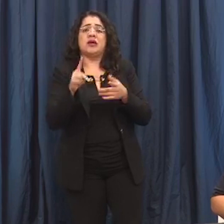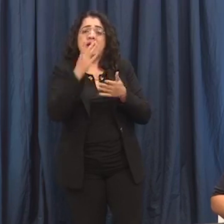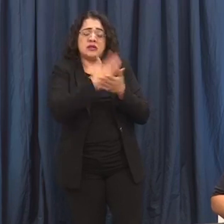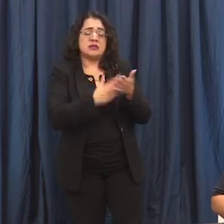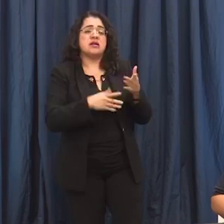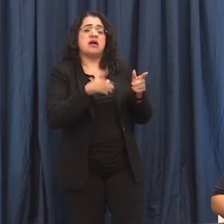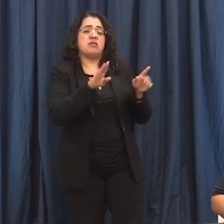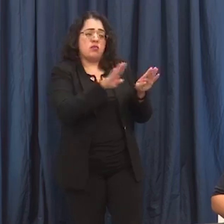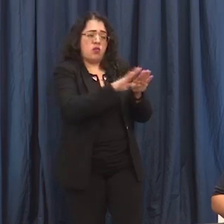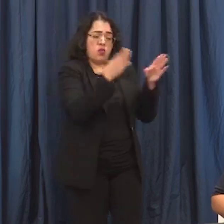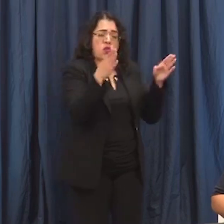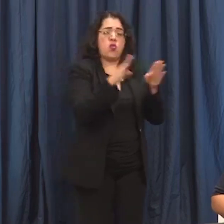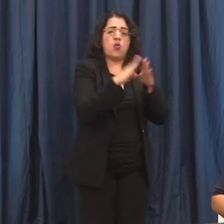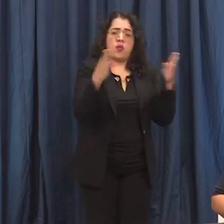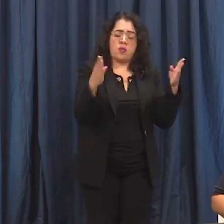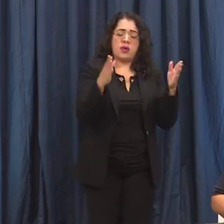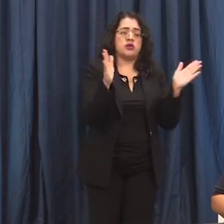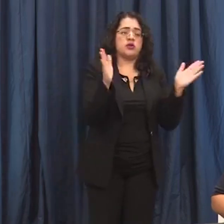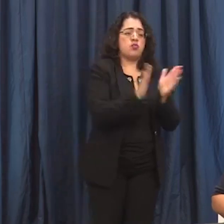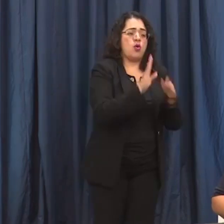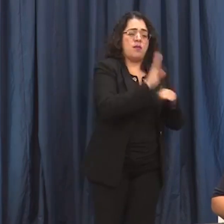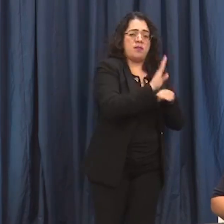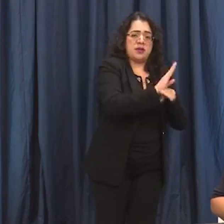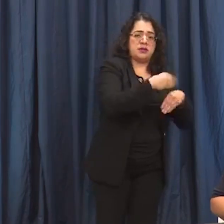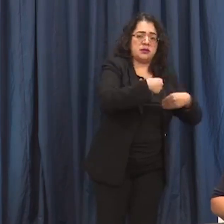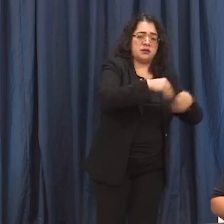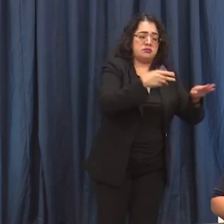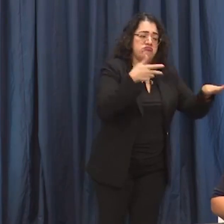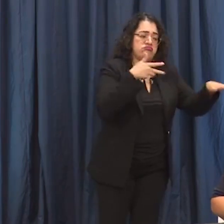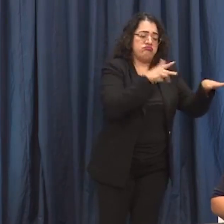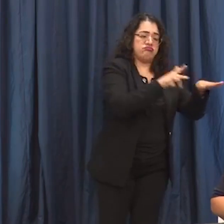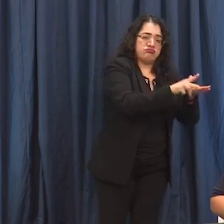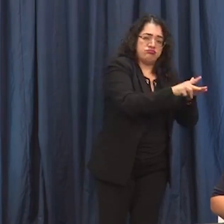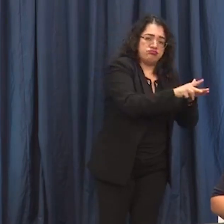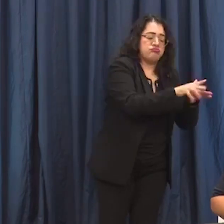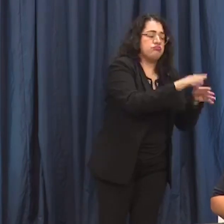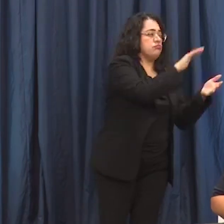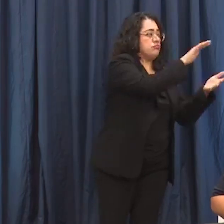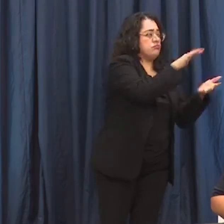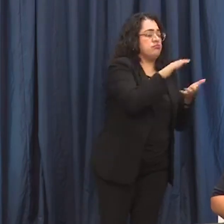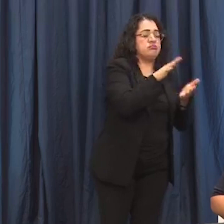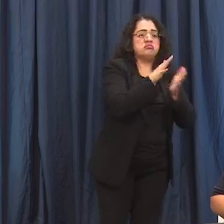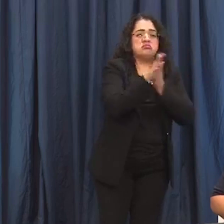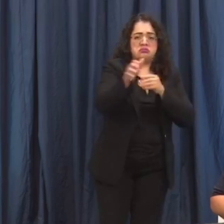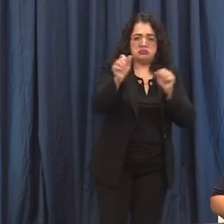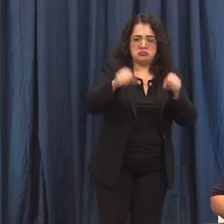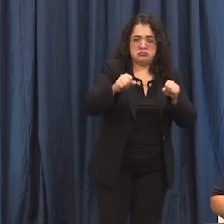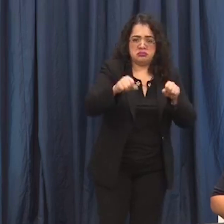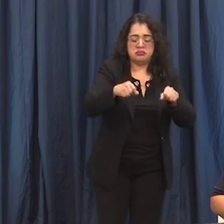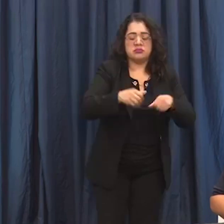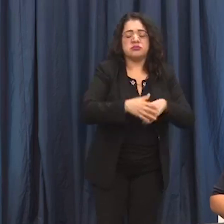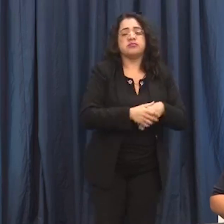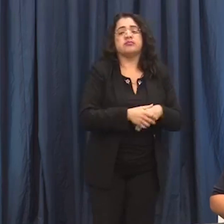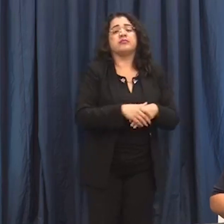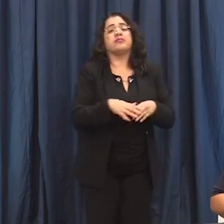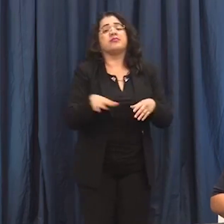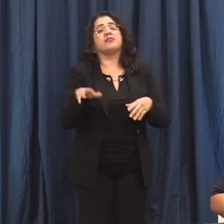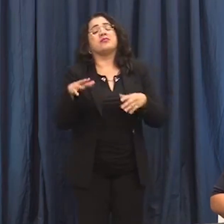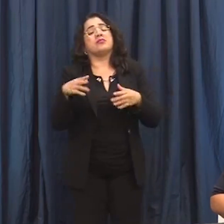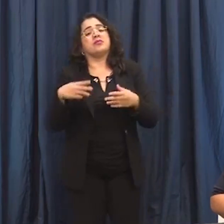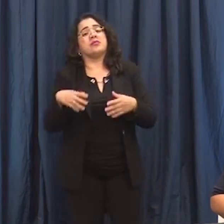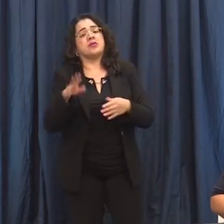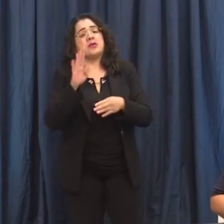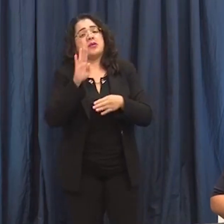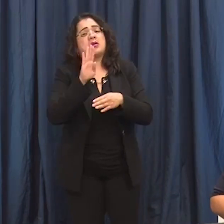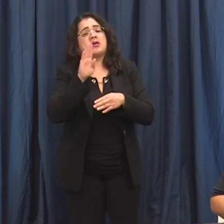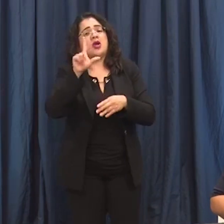unas ventas de negocios minoristas con opción de recoger en la banqueta o en la calle, como hemos visto recientemente, negocios